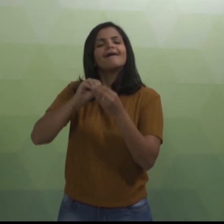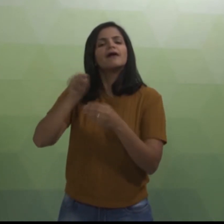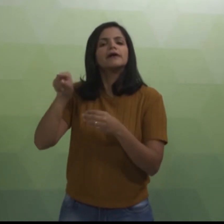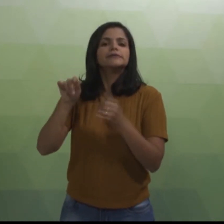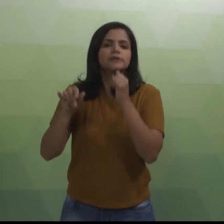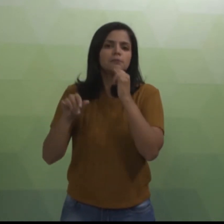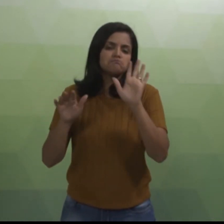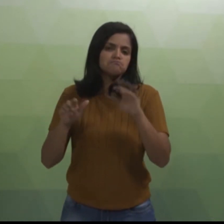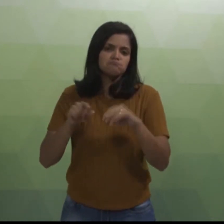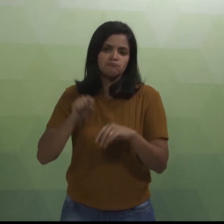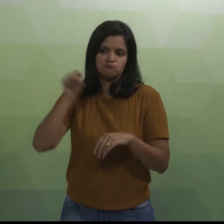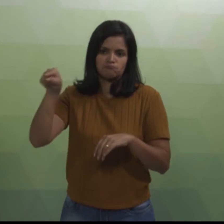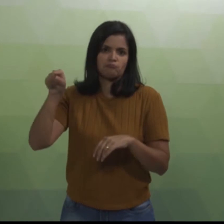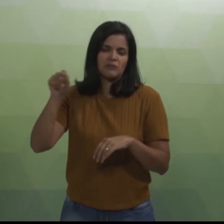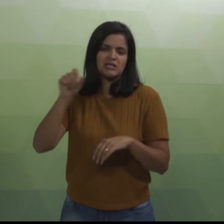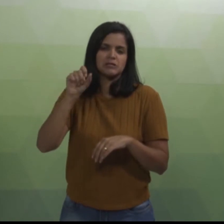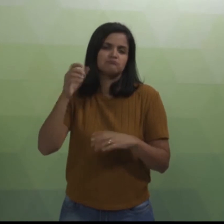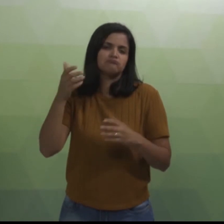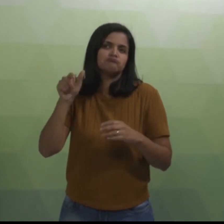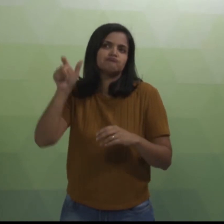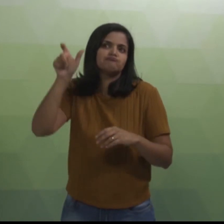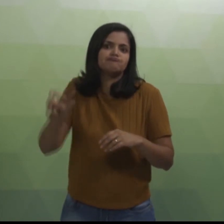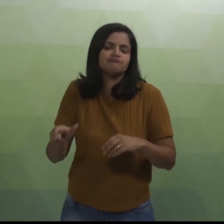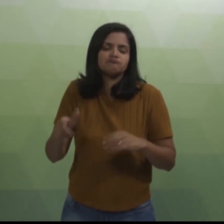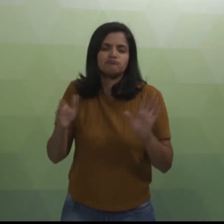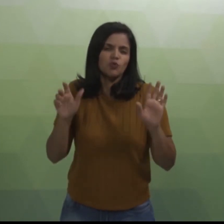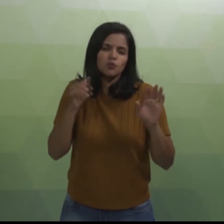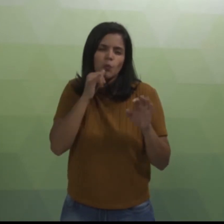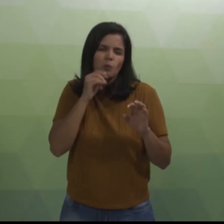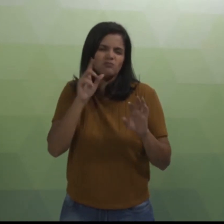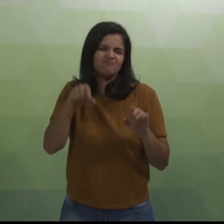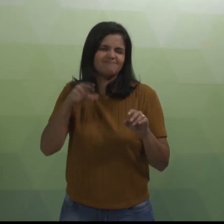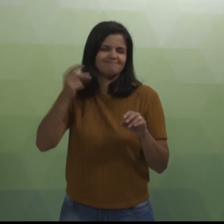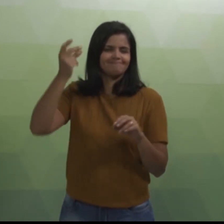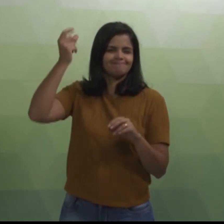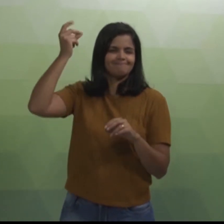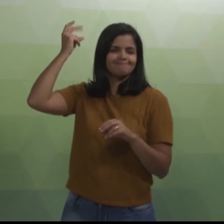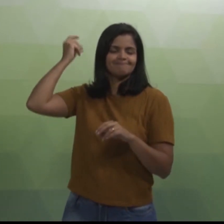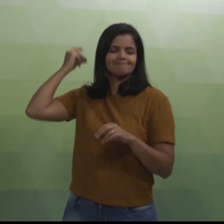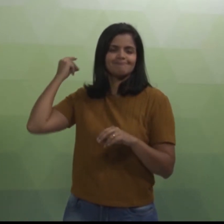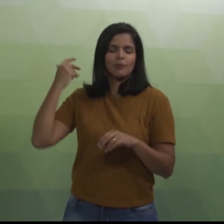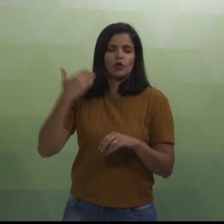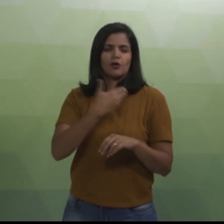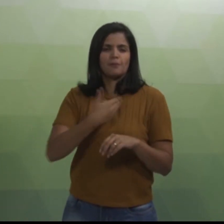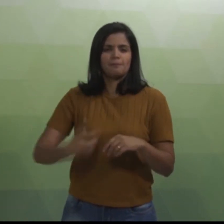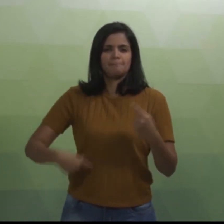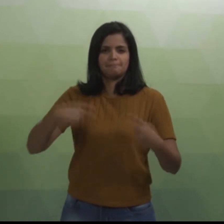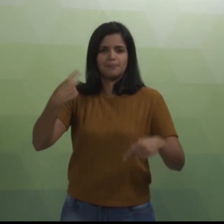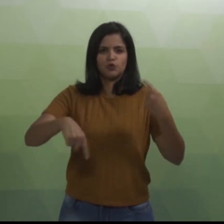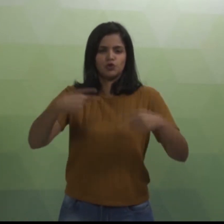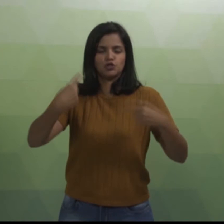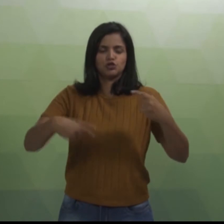tenho que marcar um candidato aqui, outro candidato ali. Eu devo marcar essas pessoas.